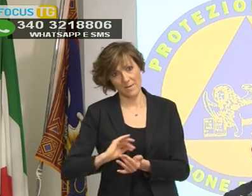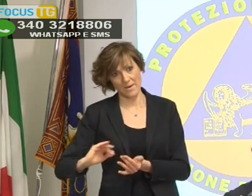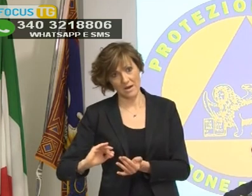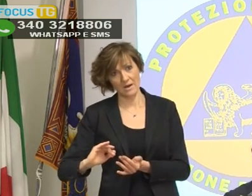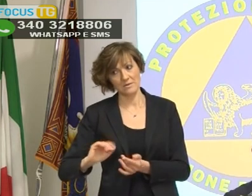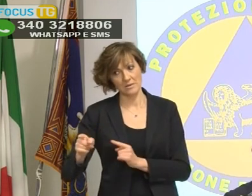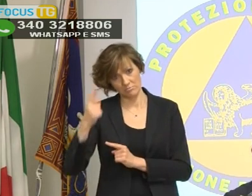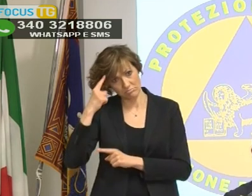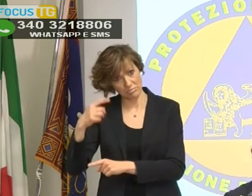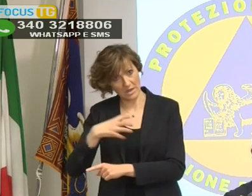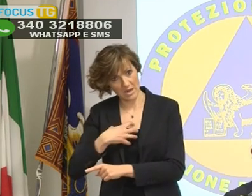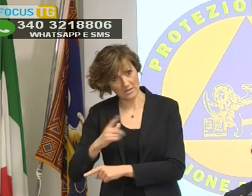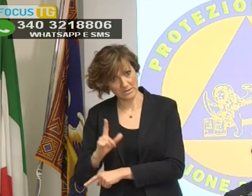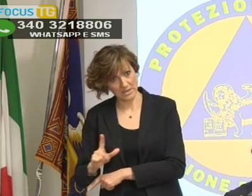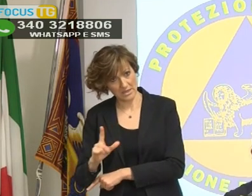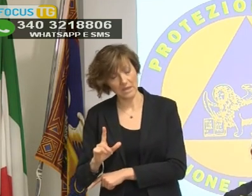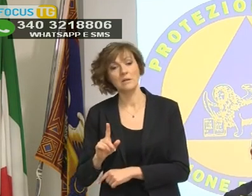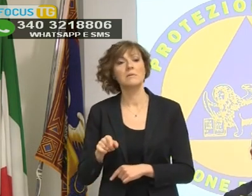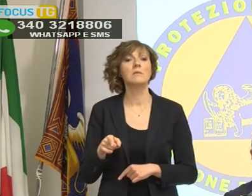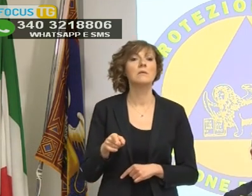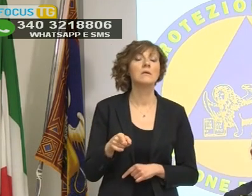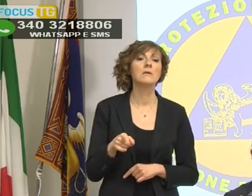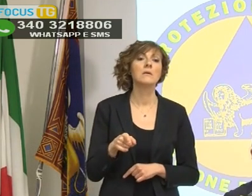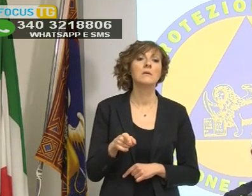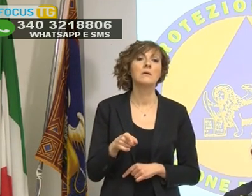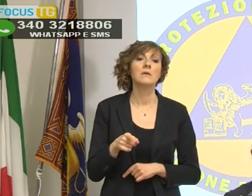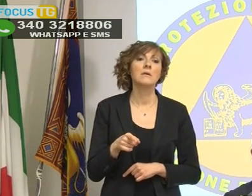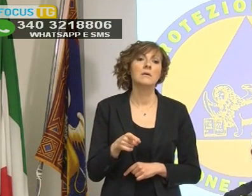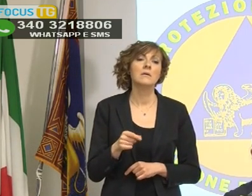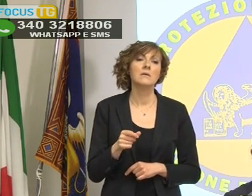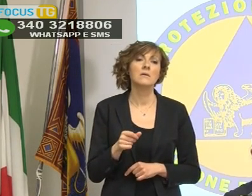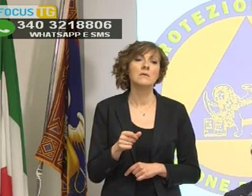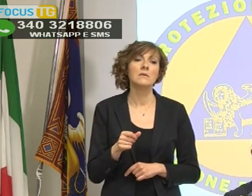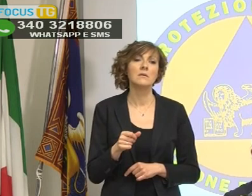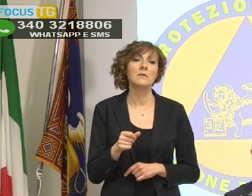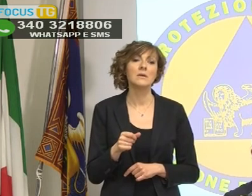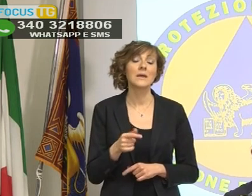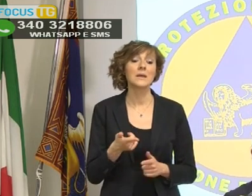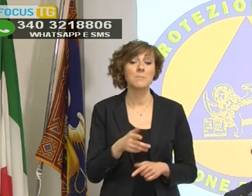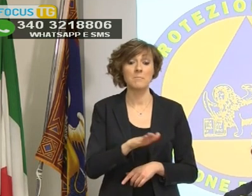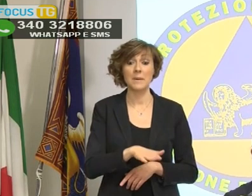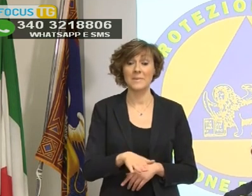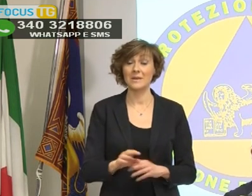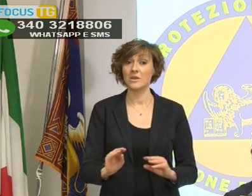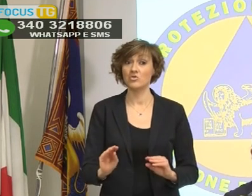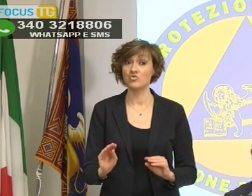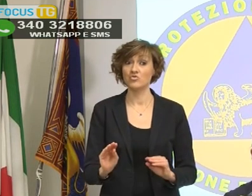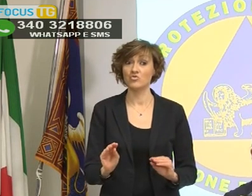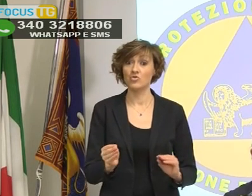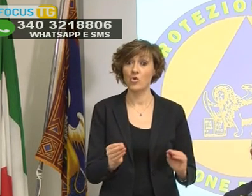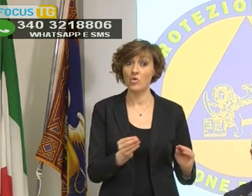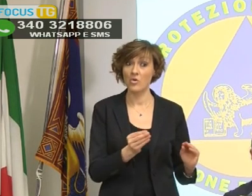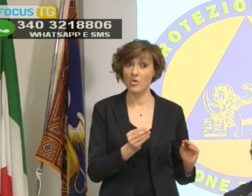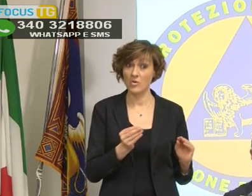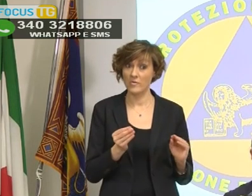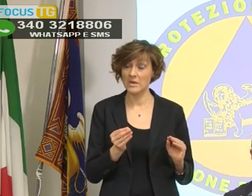alla fine. Ah, perfetto. E l'altra cosa allora che chiedo è come stanno i bambini e i giovani che